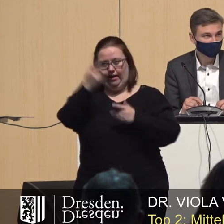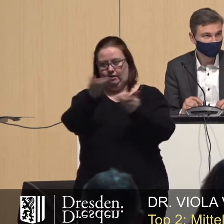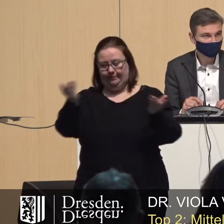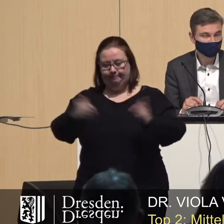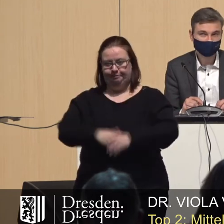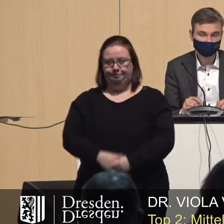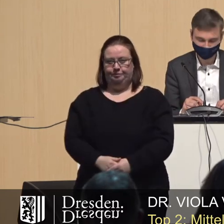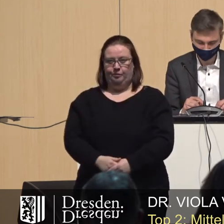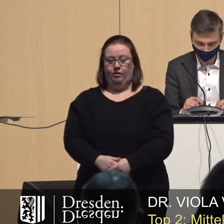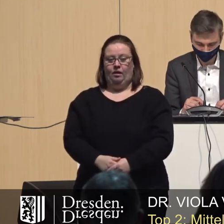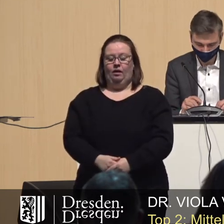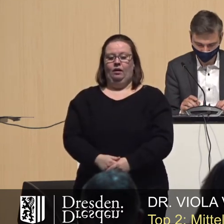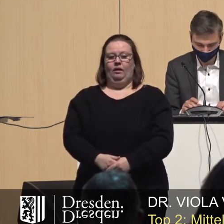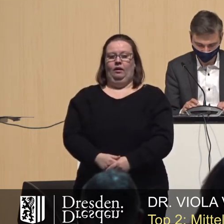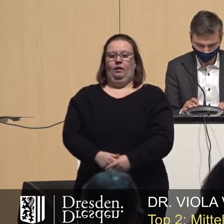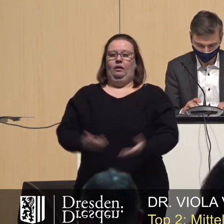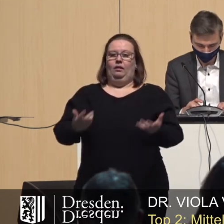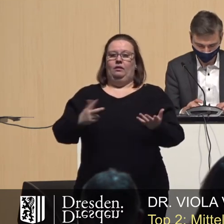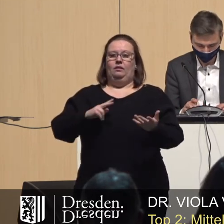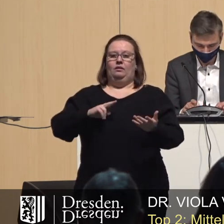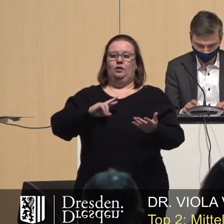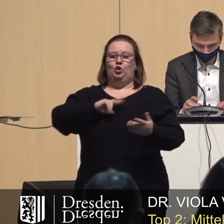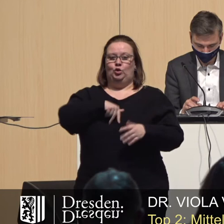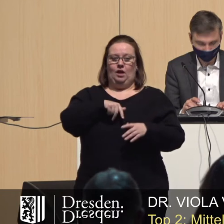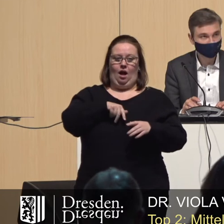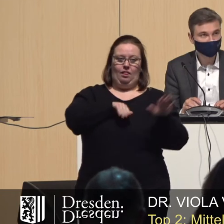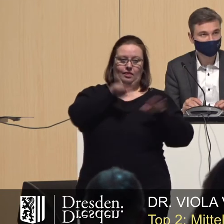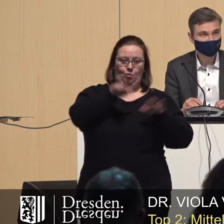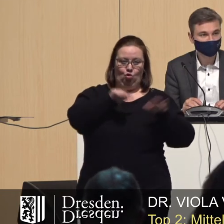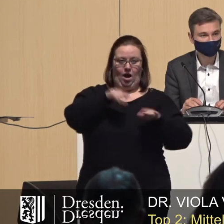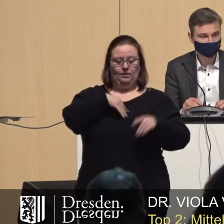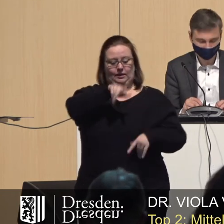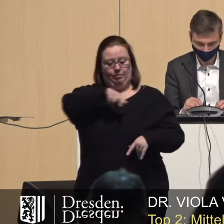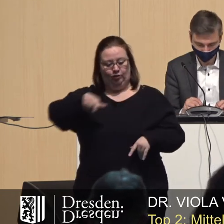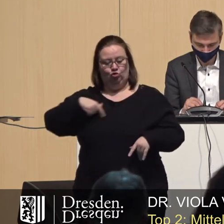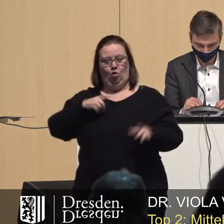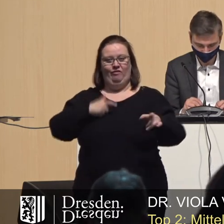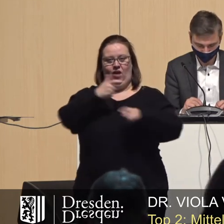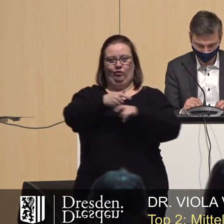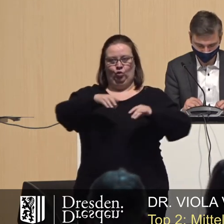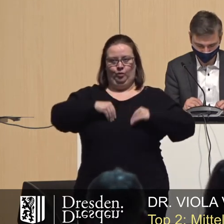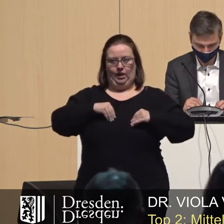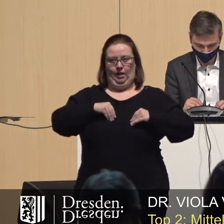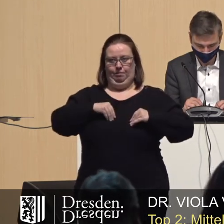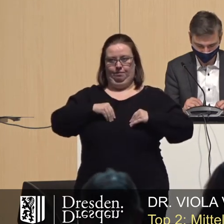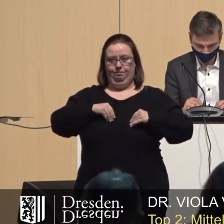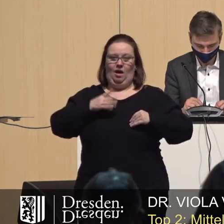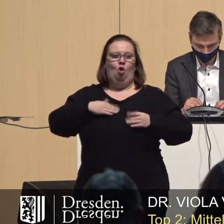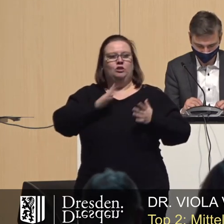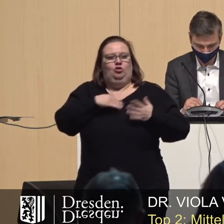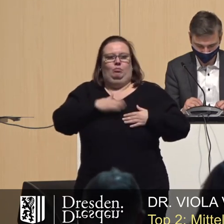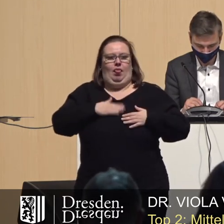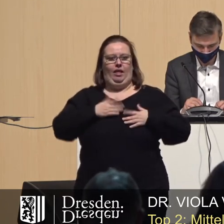Stadträte. Zunächst, Sozialdemokratinnen und Sozialdemokraten sind Menschen, die Verantwortung übernehmen, auch wenn es unpopulär